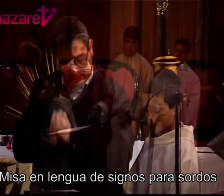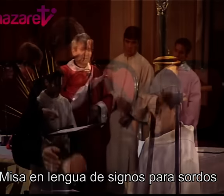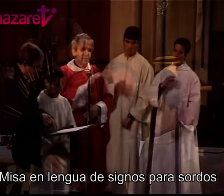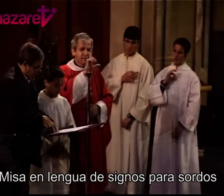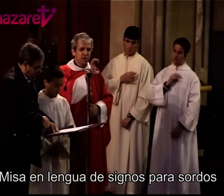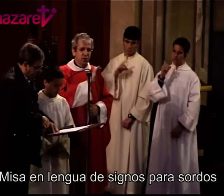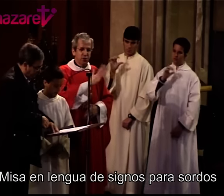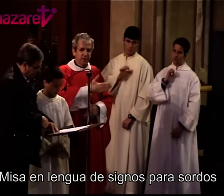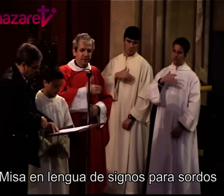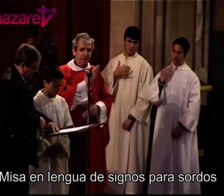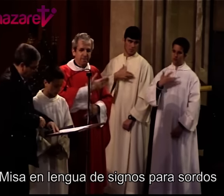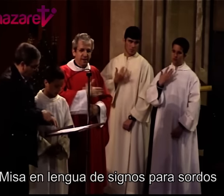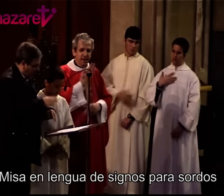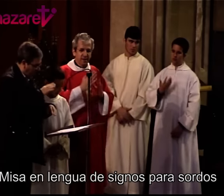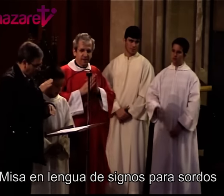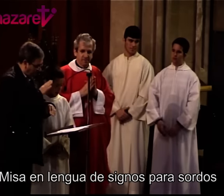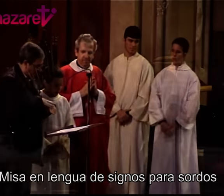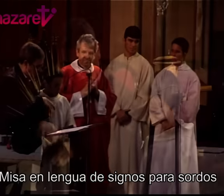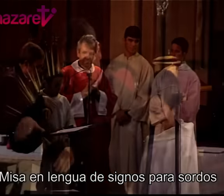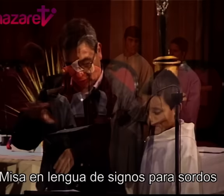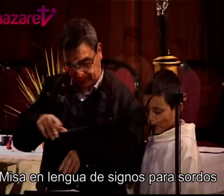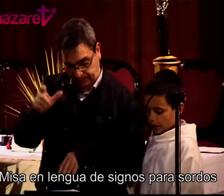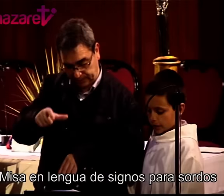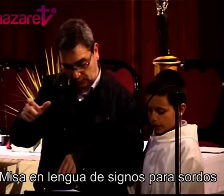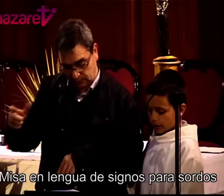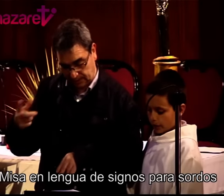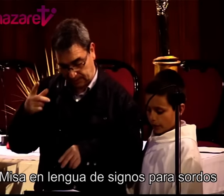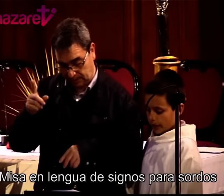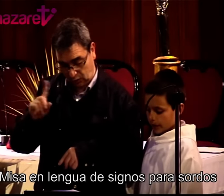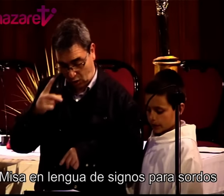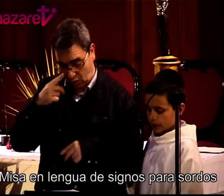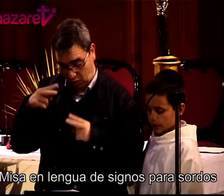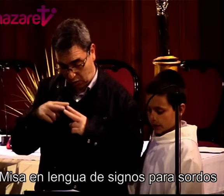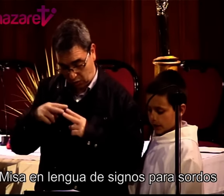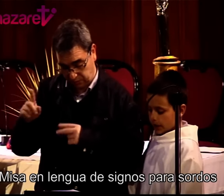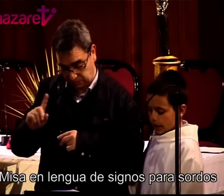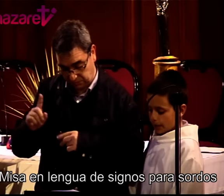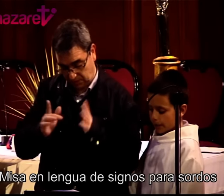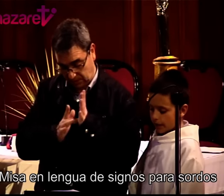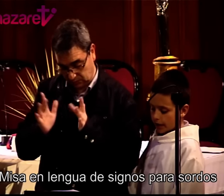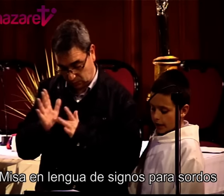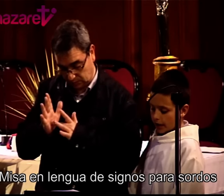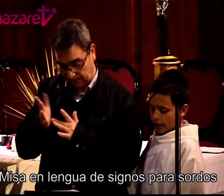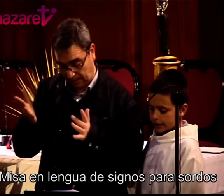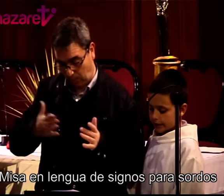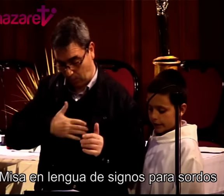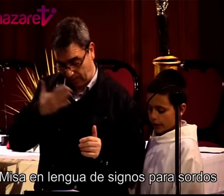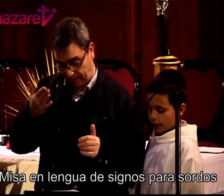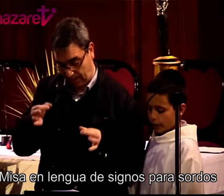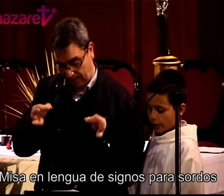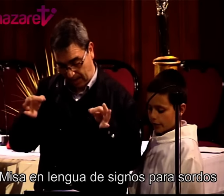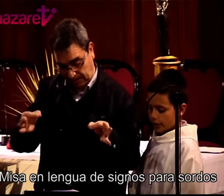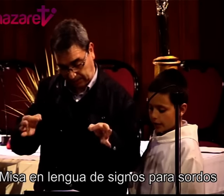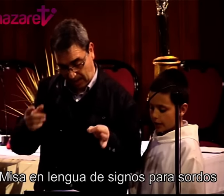Oremos. Señor, ten piedad. Por los que no conocen a Jesús, que puedan llegar a sentir